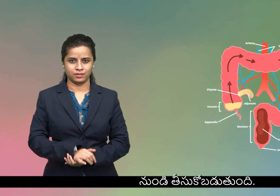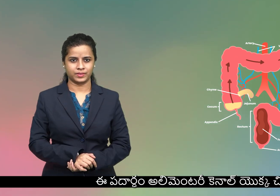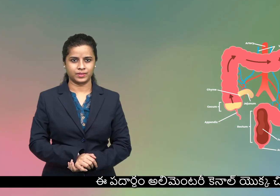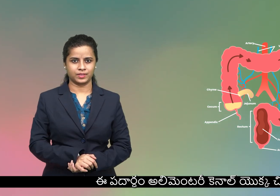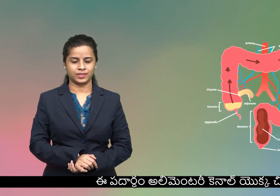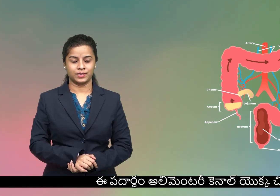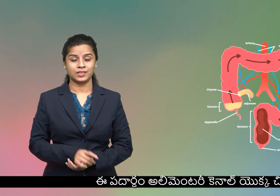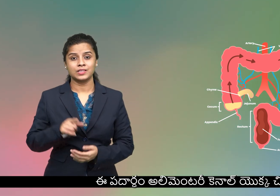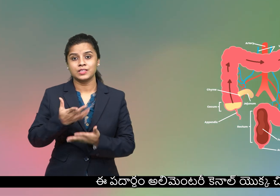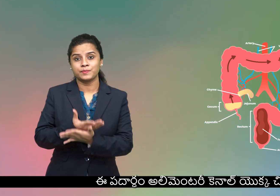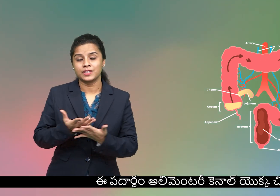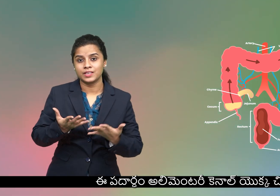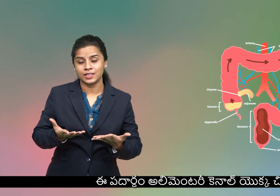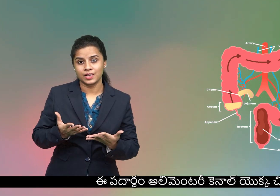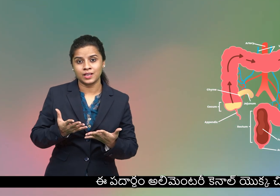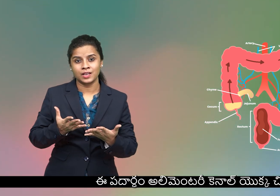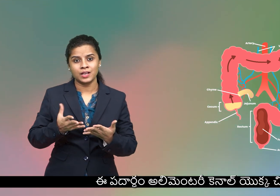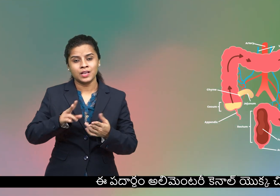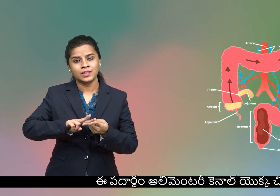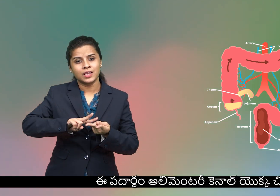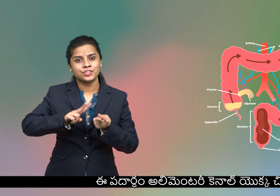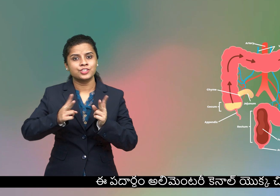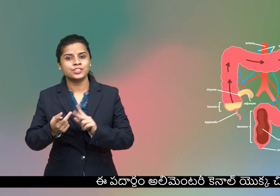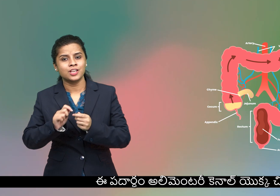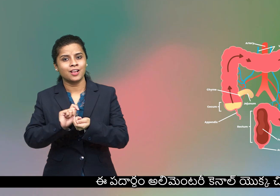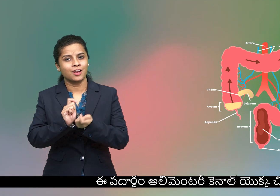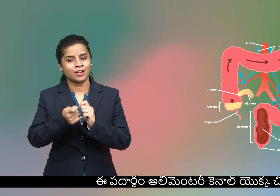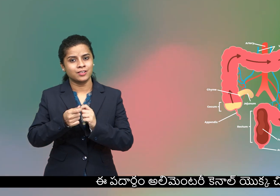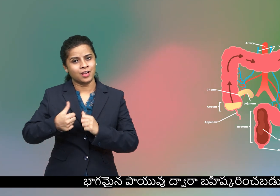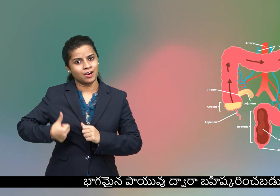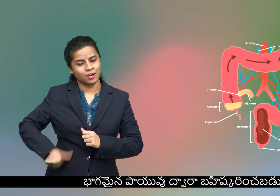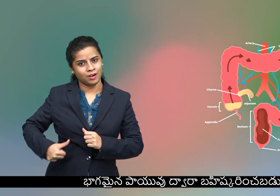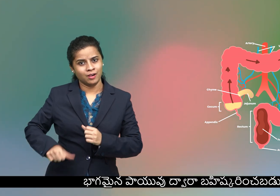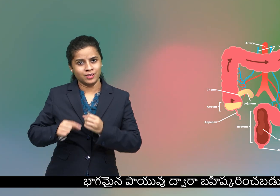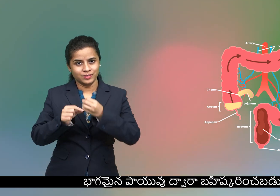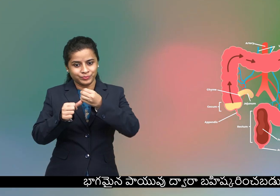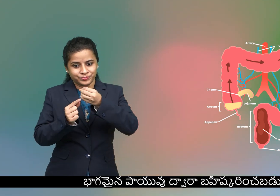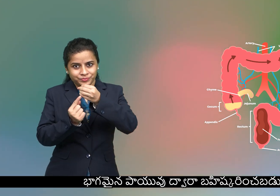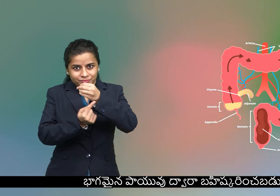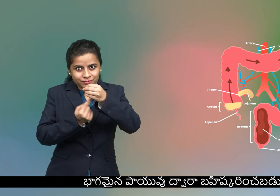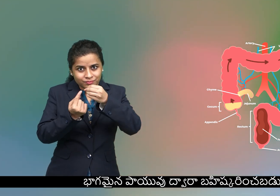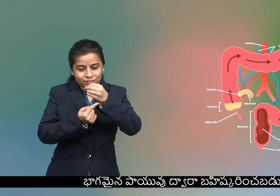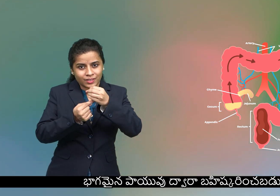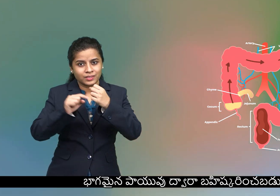ఈ పదార్థం అలిమెంటరీ కెనాల్ యొక్క చివరి భాగమైన పాయువు ద్వారా